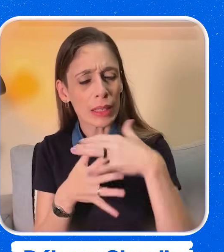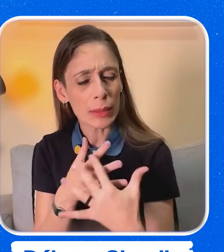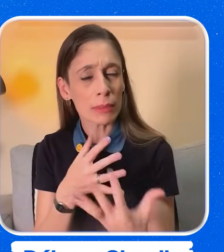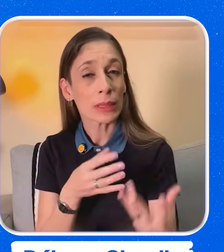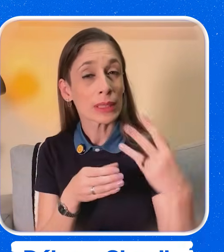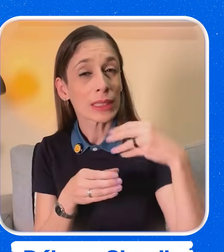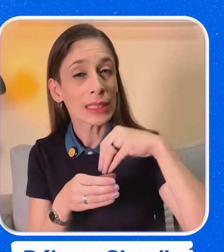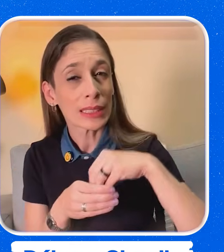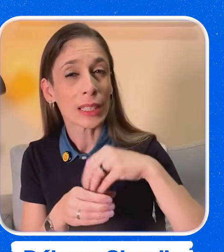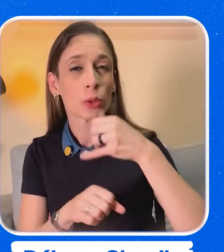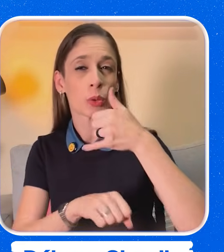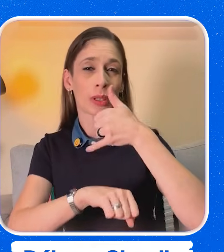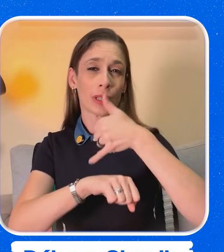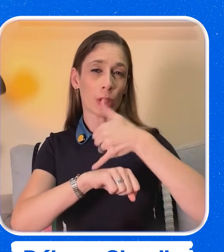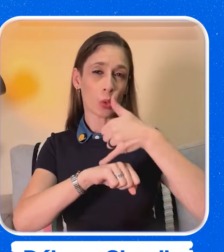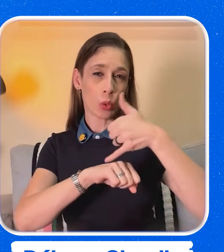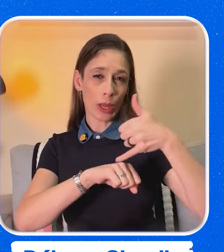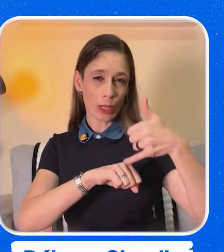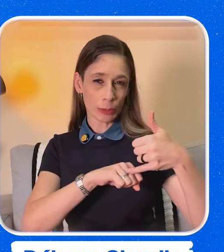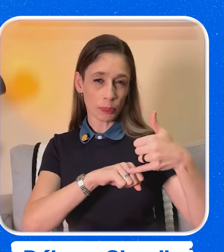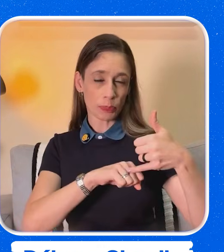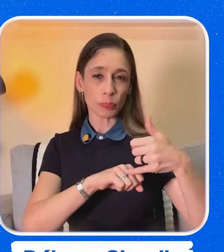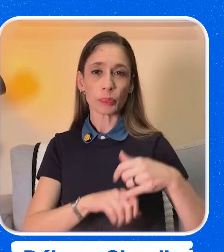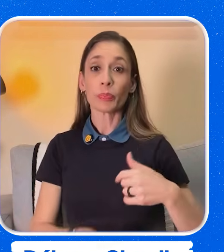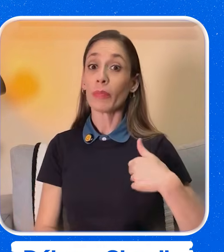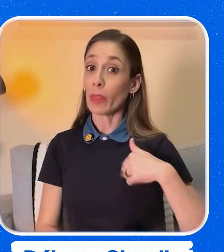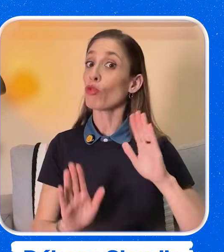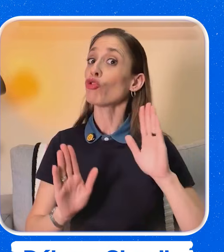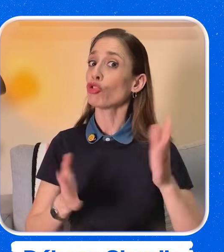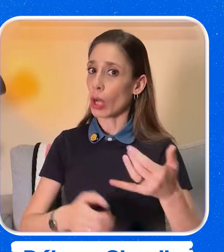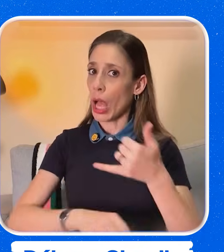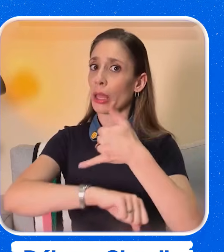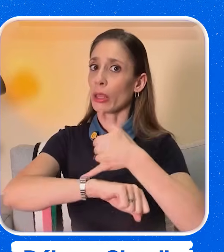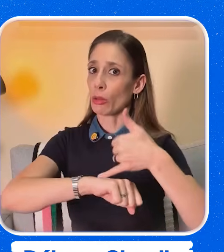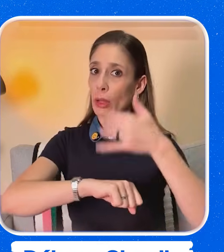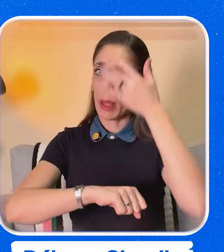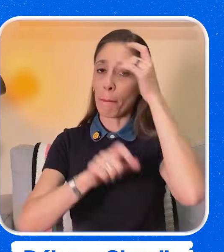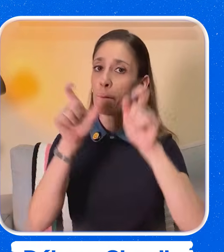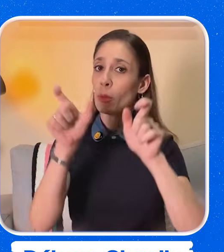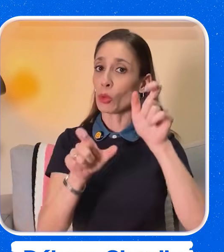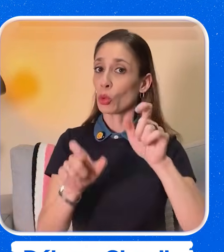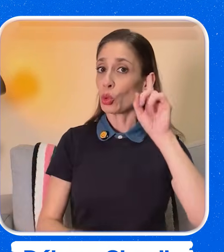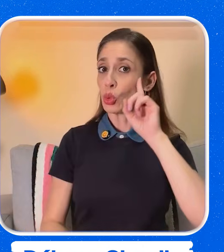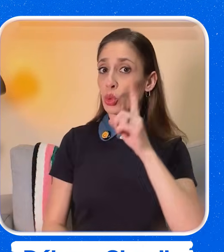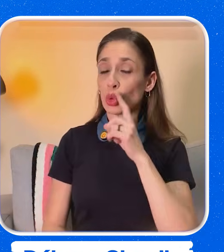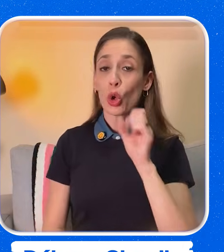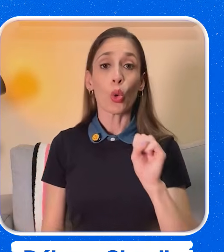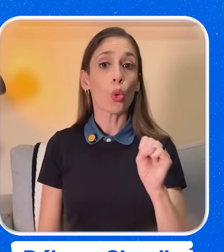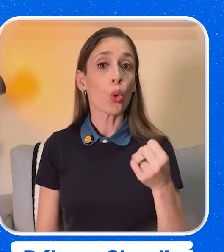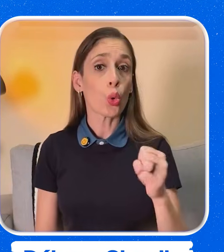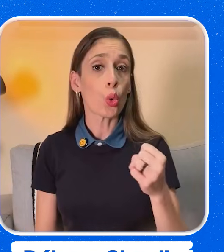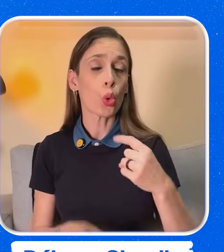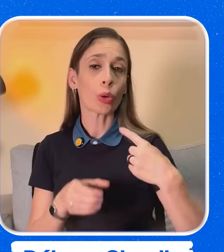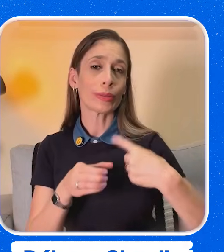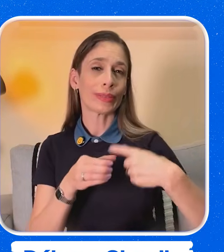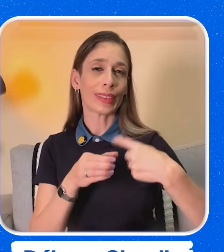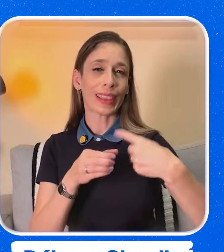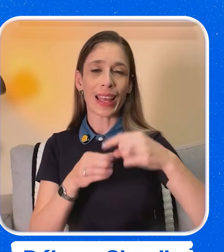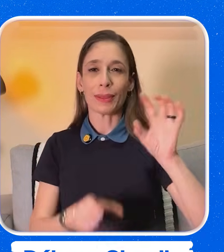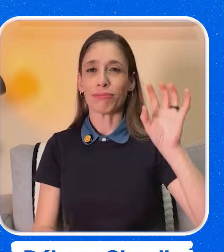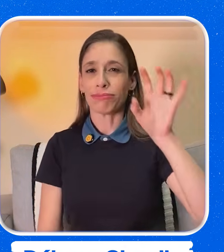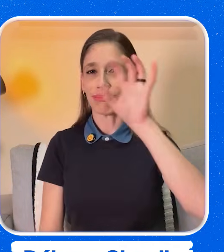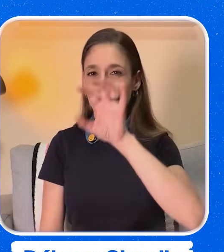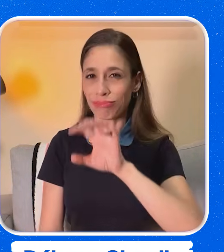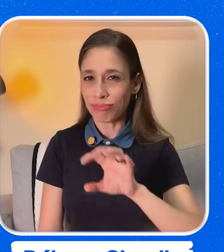tatuagem. Atualmente, eu já tatuei pessoas surdas em 8 cidades diferentes. Né? A primeira pessoa surda